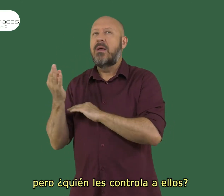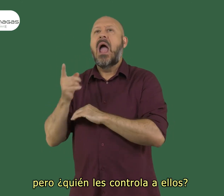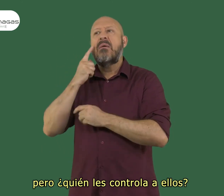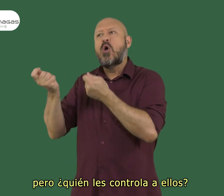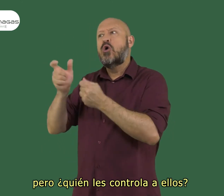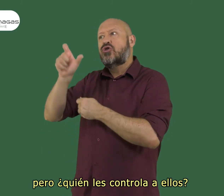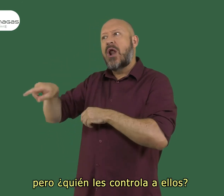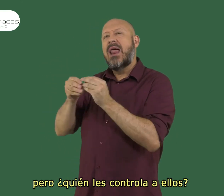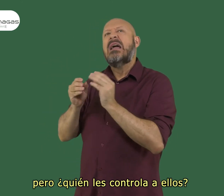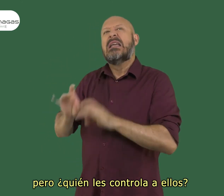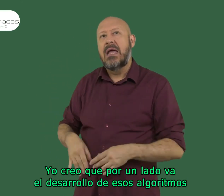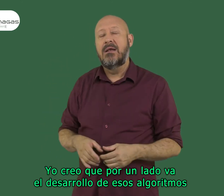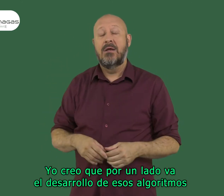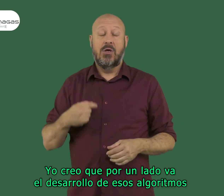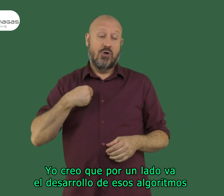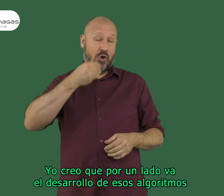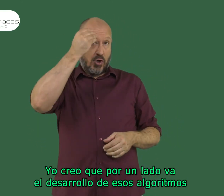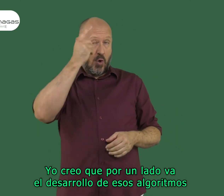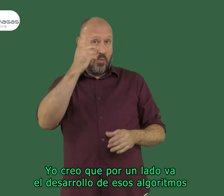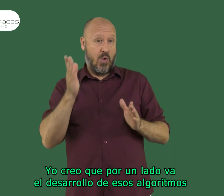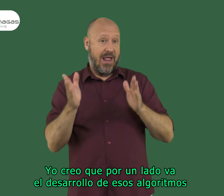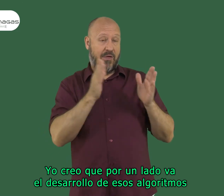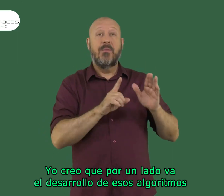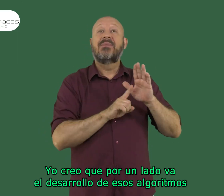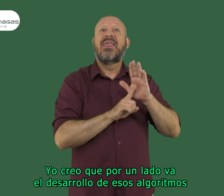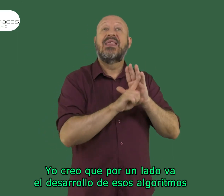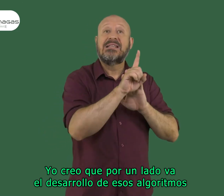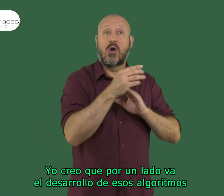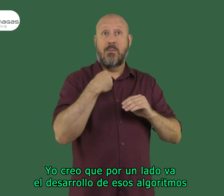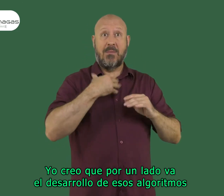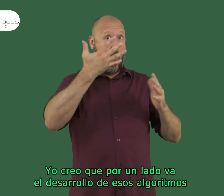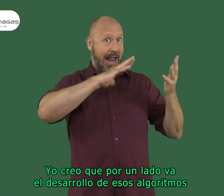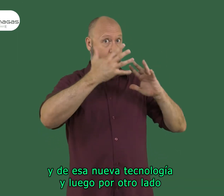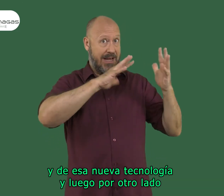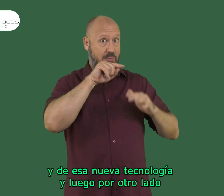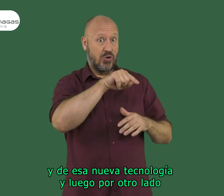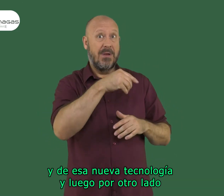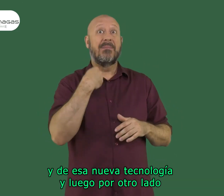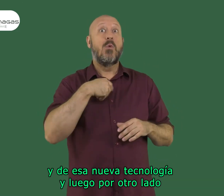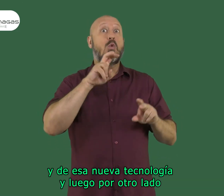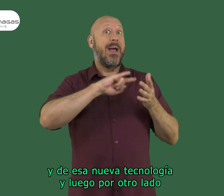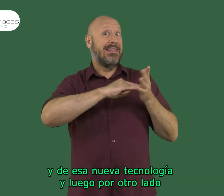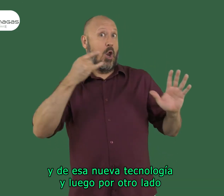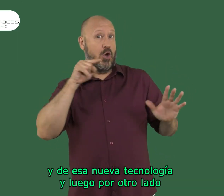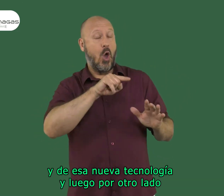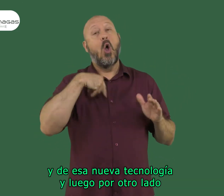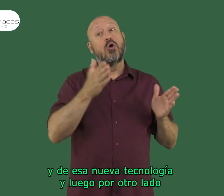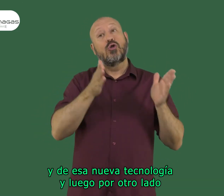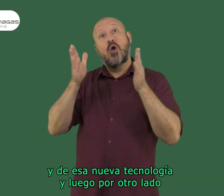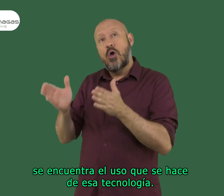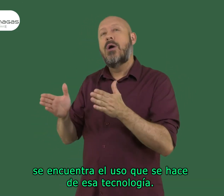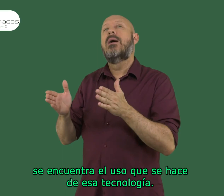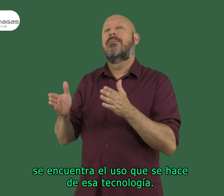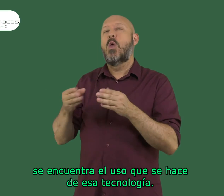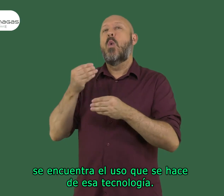quién les controla a ellos? Yo creo que por un lado va el desarrollo de esos algoritmos y de esa nueva tecnología y luego por otro lado